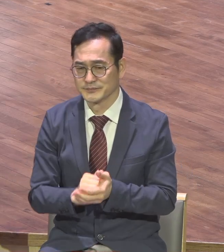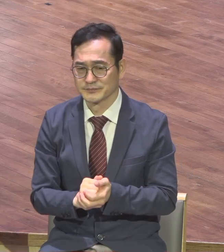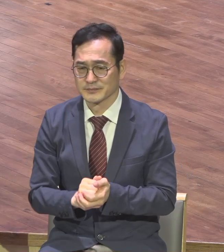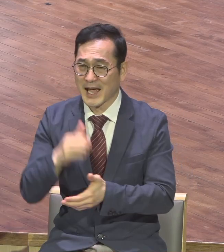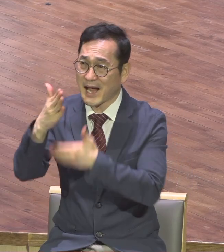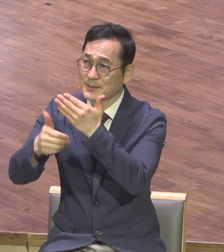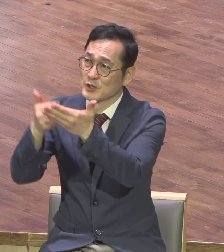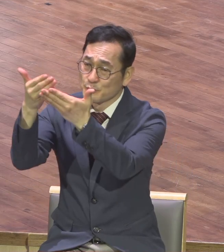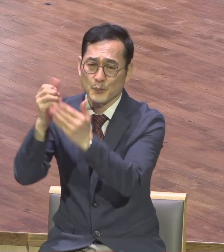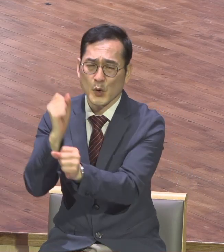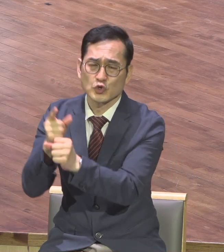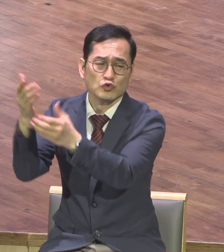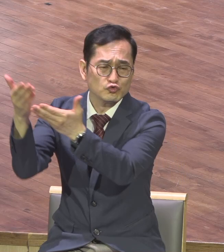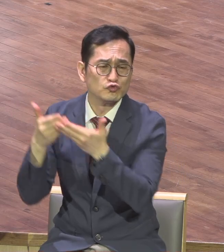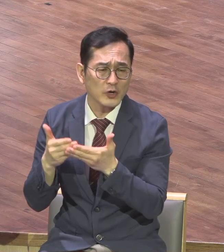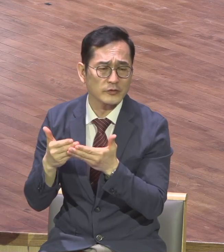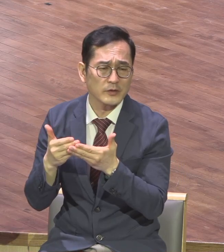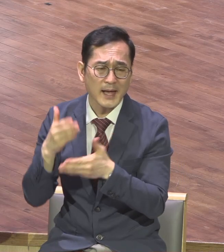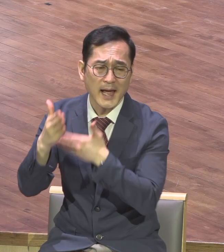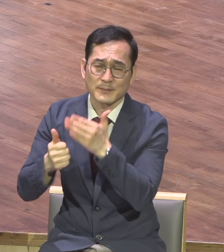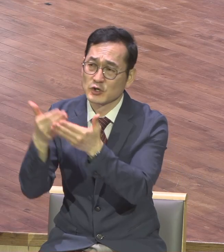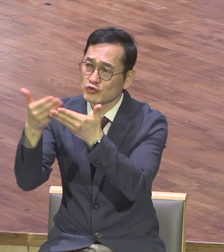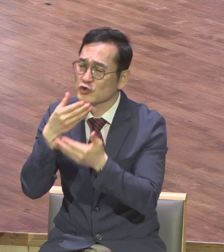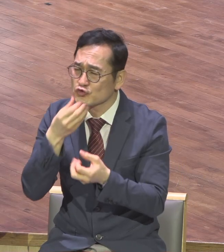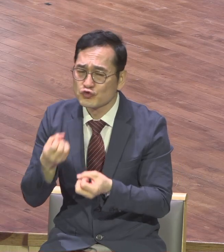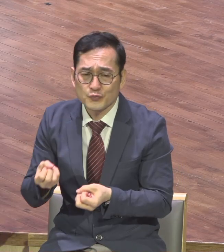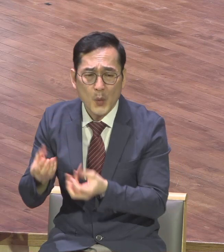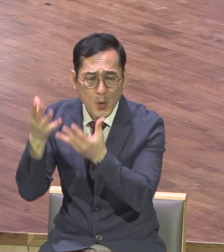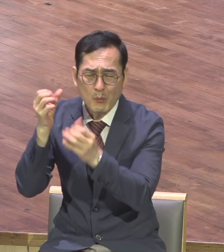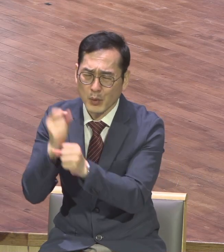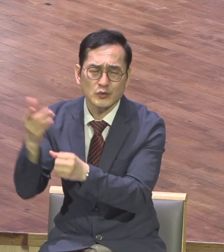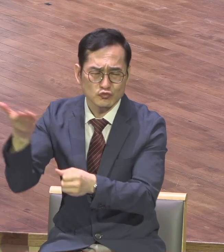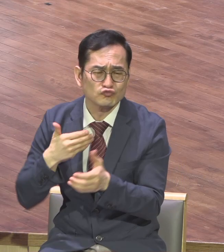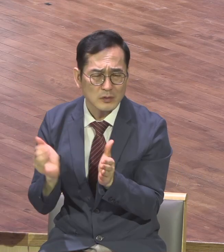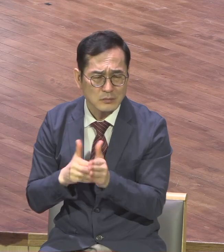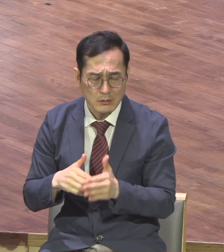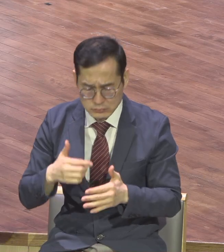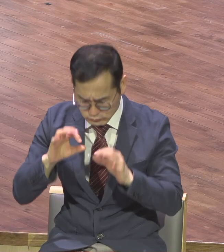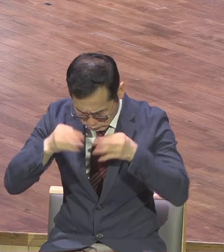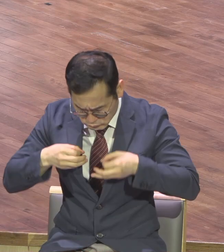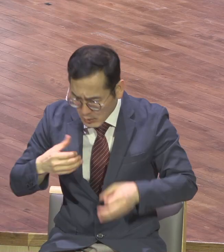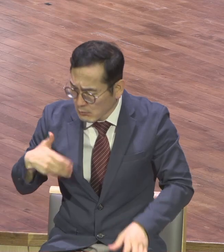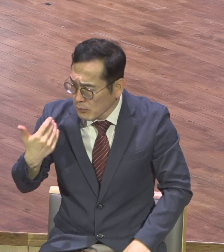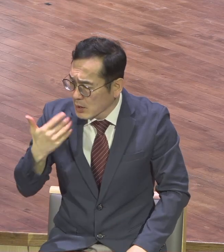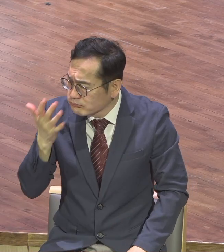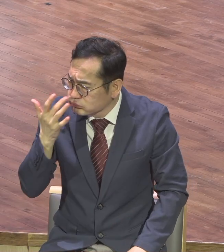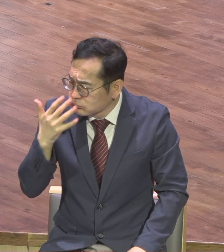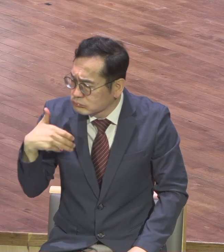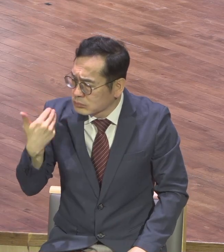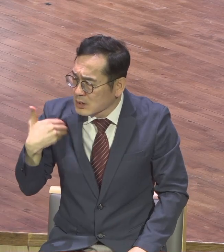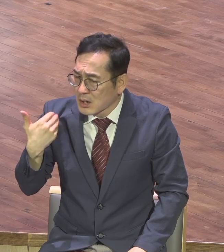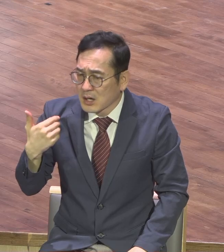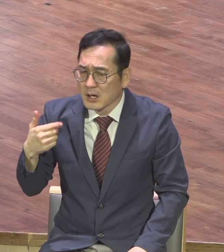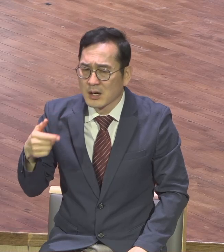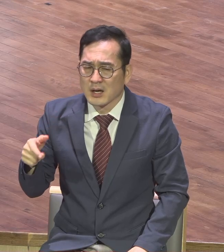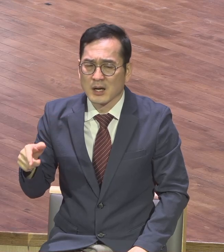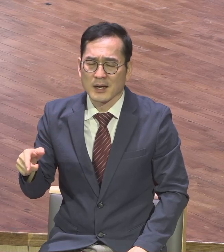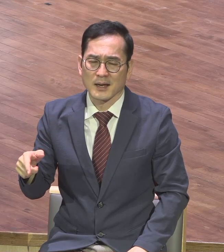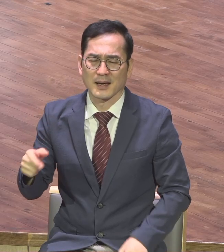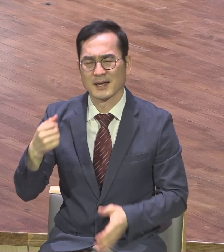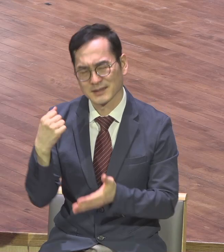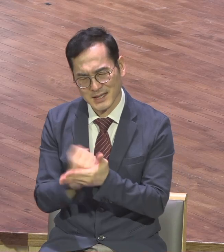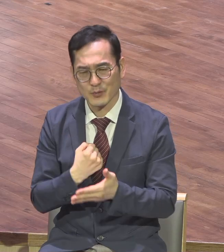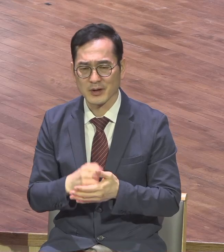헤븐리 블레싱을 다 놓치게 되고 맛을 보지 못해요. 신앙생활이 얼마나 행복하고